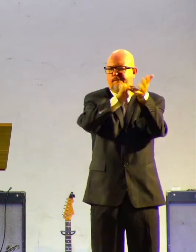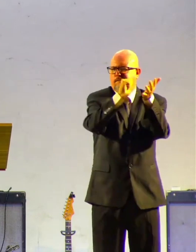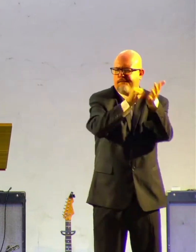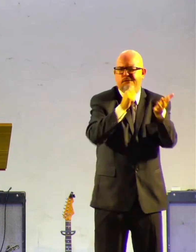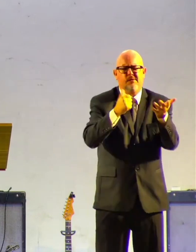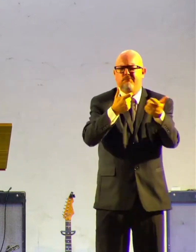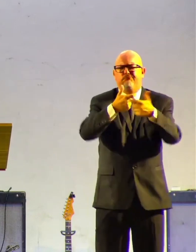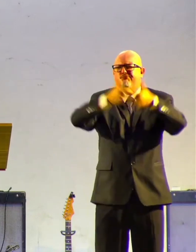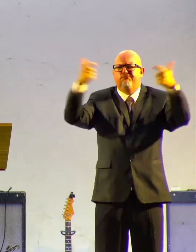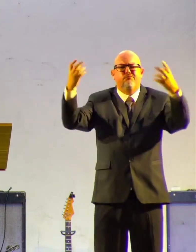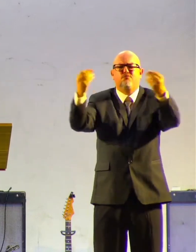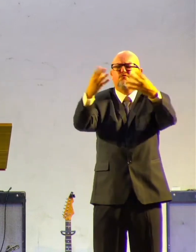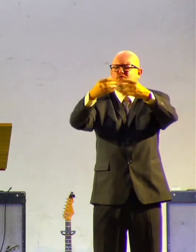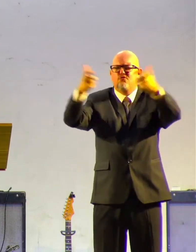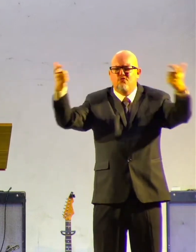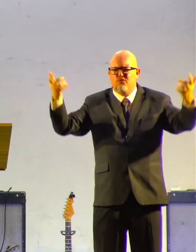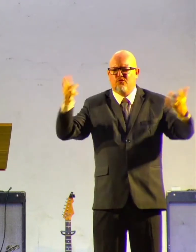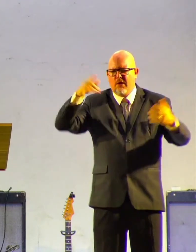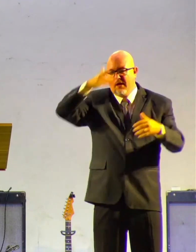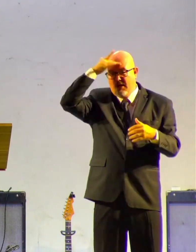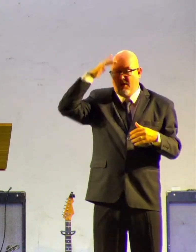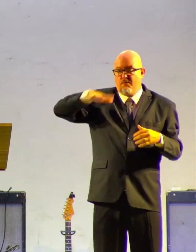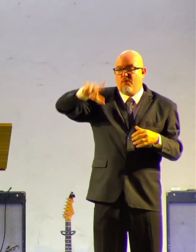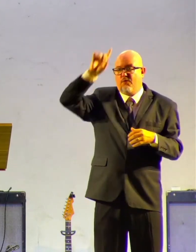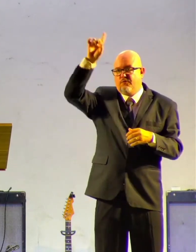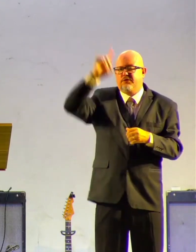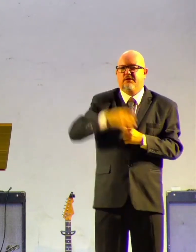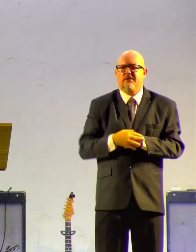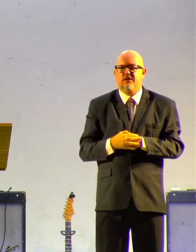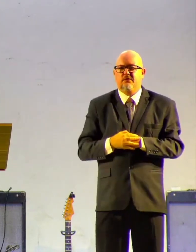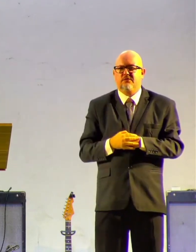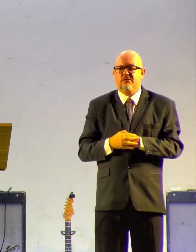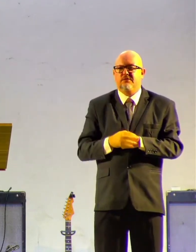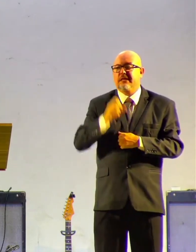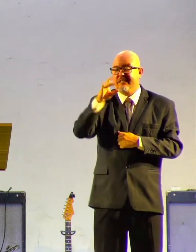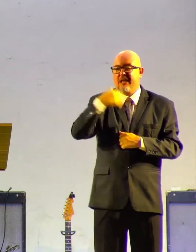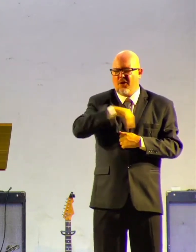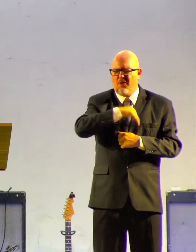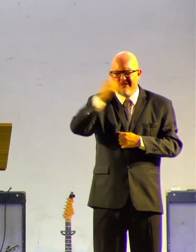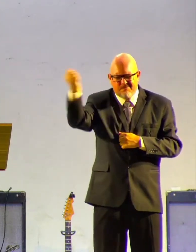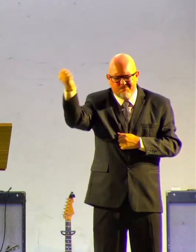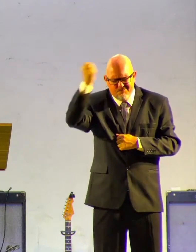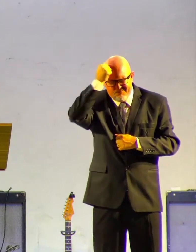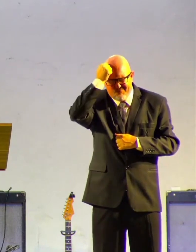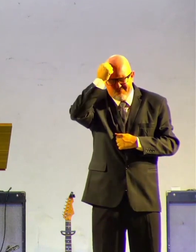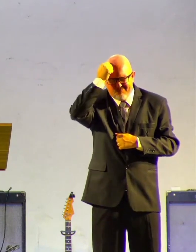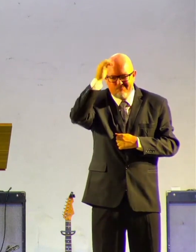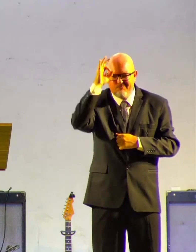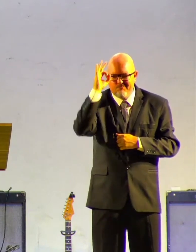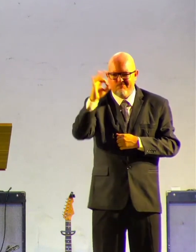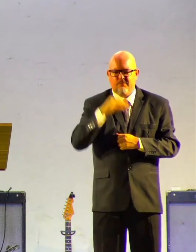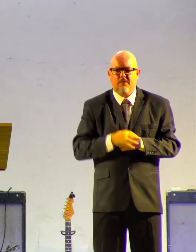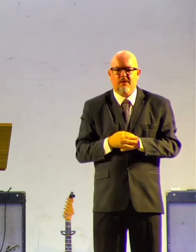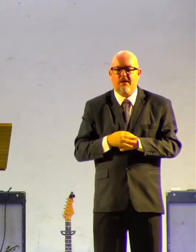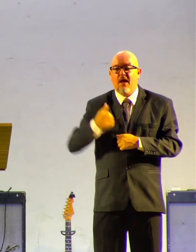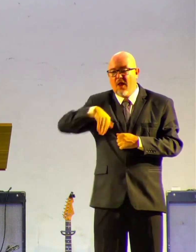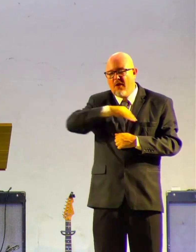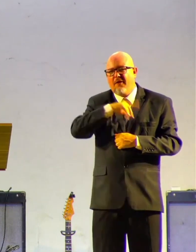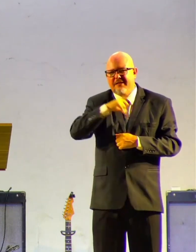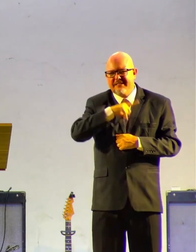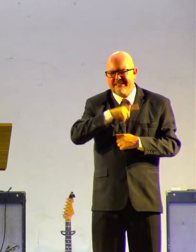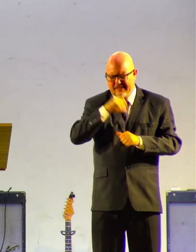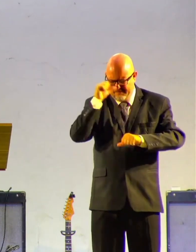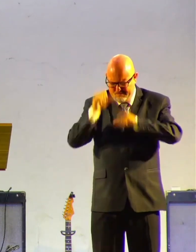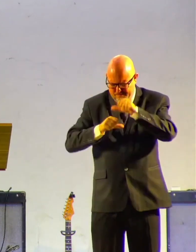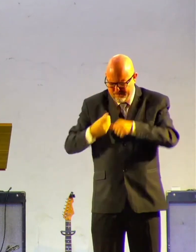é muito comum entre aqueles que são chamados povo de Deus. A não ser que nós nos arrependamos, a não ser que nós